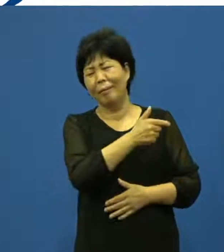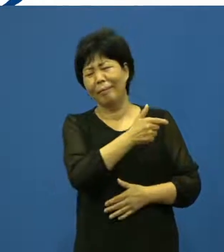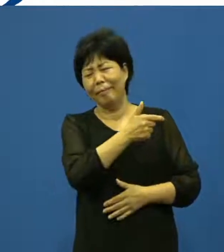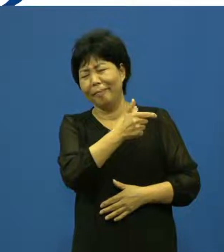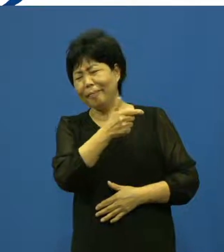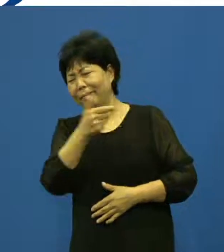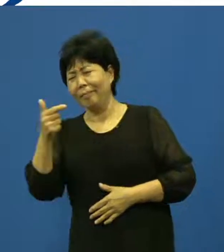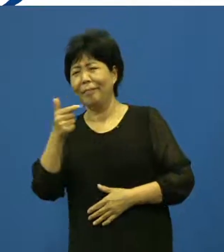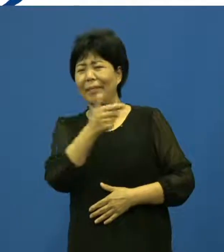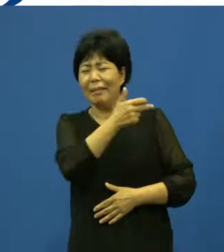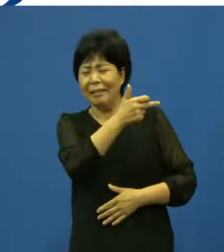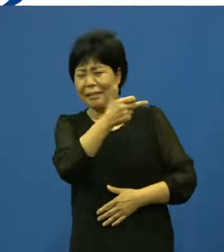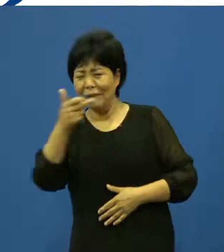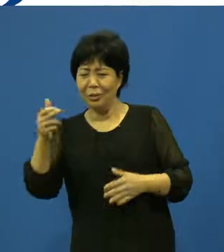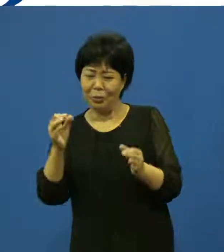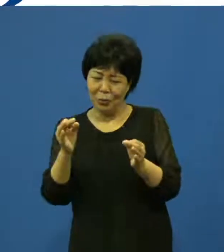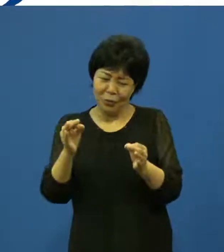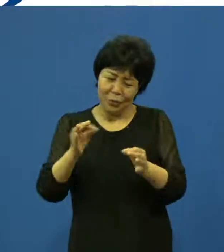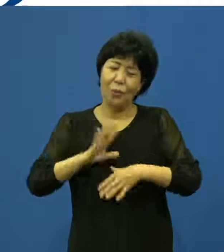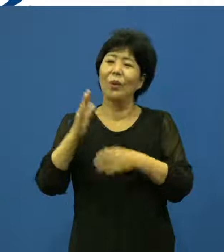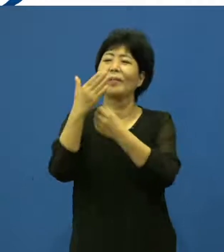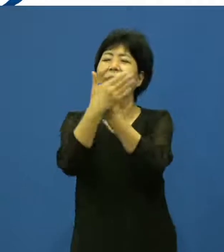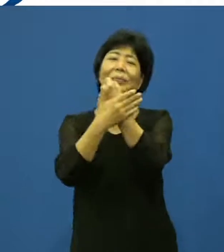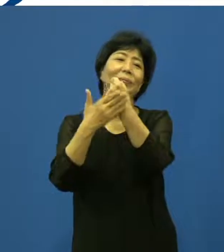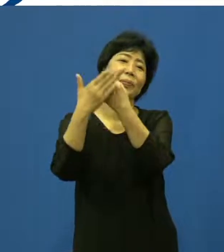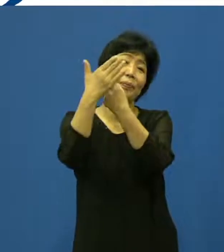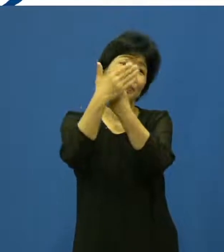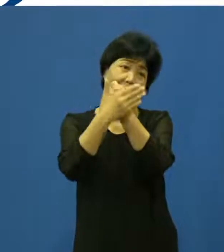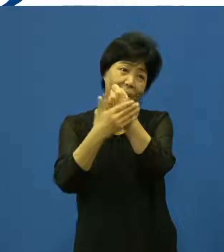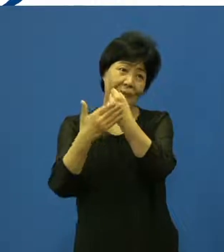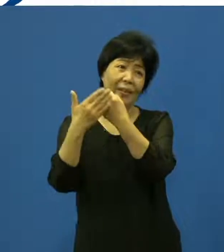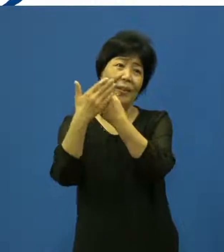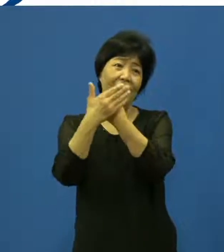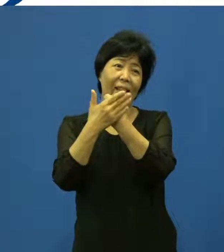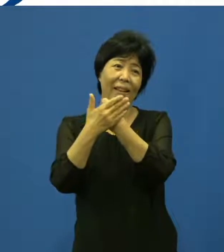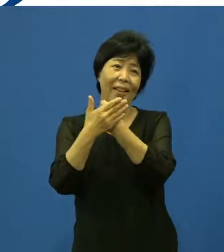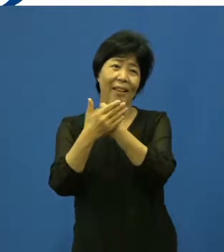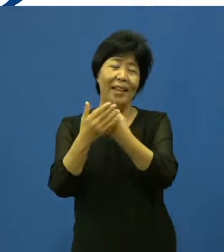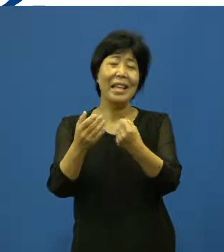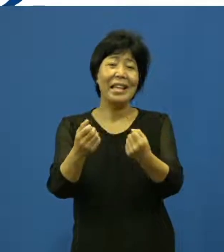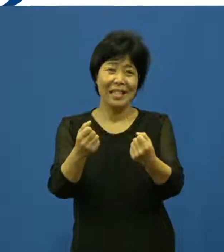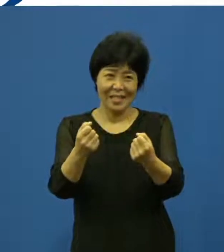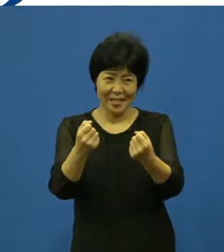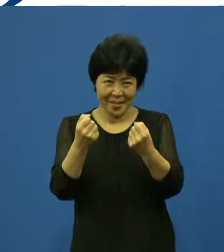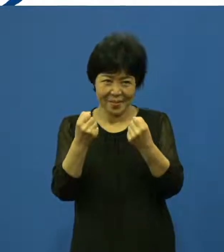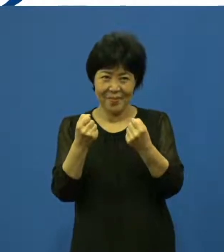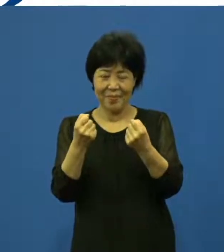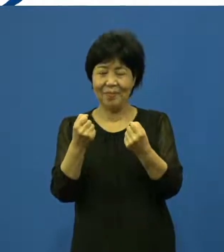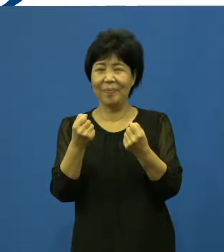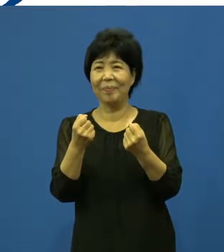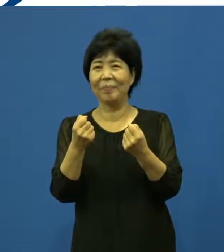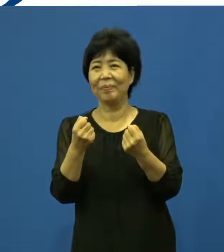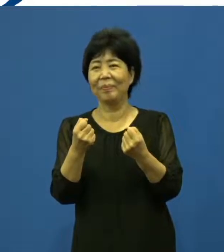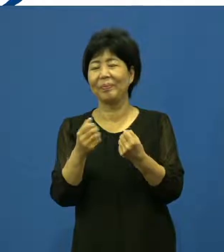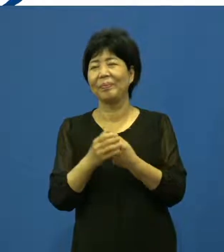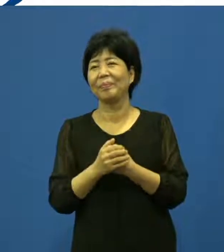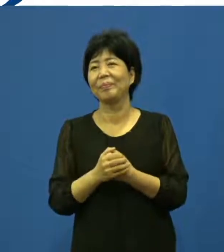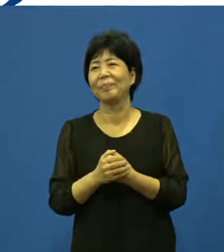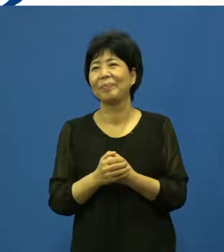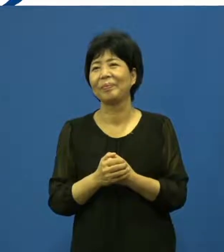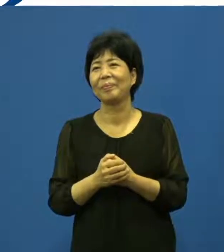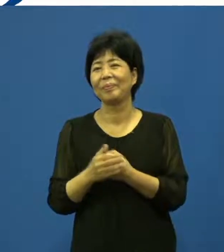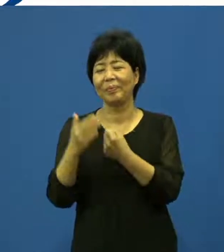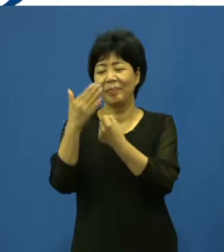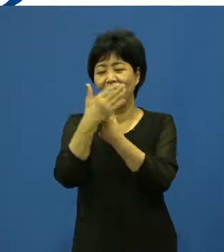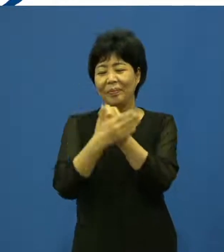얼마나 크고 놀라운지 그 은혜의 힘에 사로잡혀서 그 힘의 은혜의